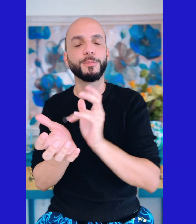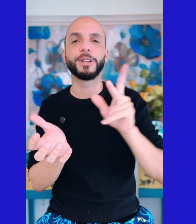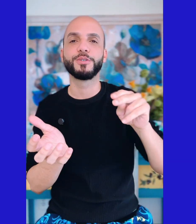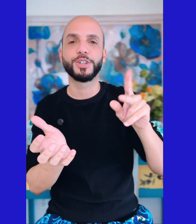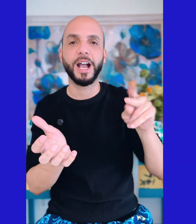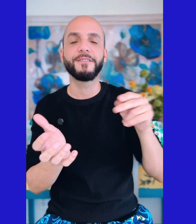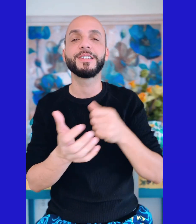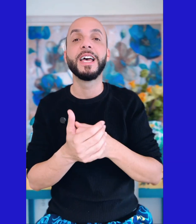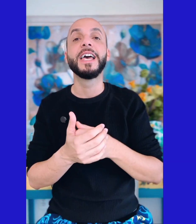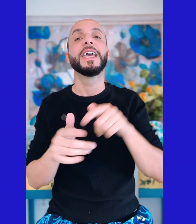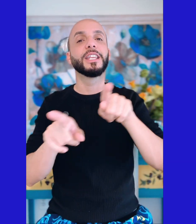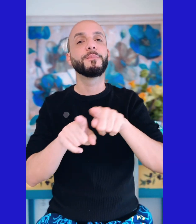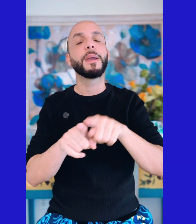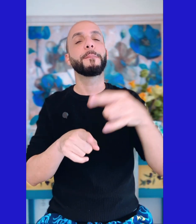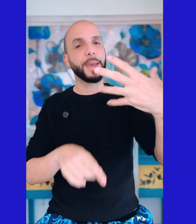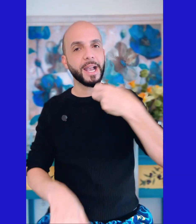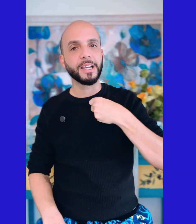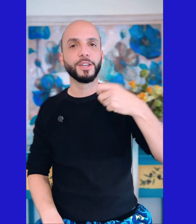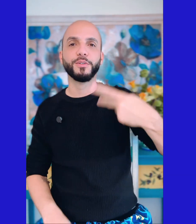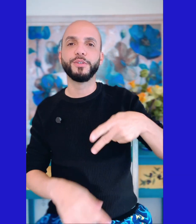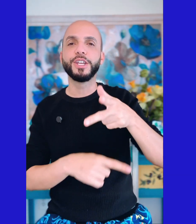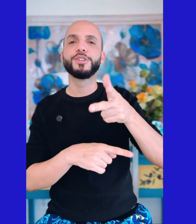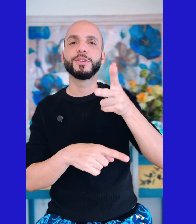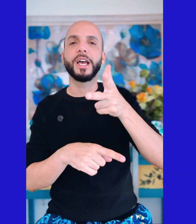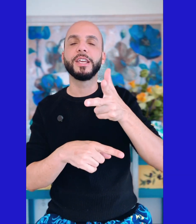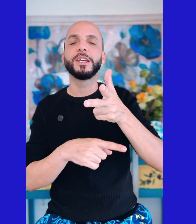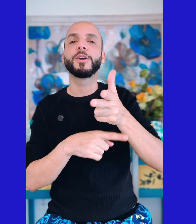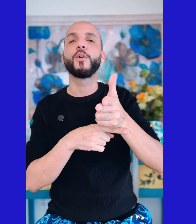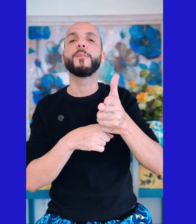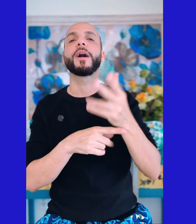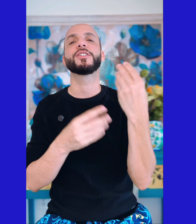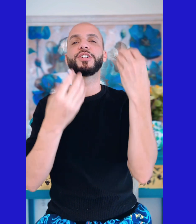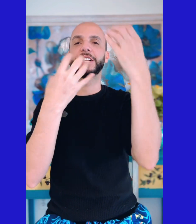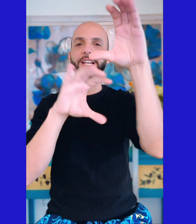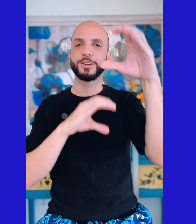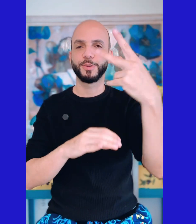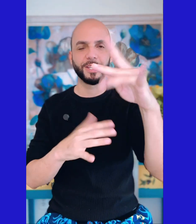do Chaves. E também pega aqui o vídeo, né, e compartilha aí nas suas redes